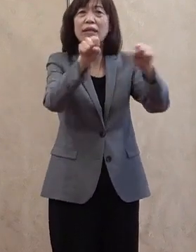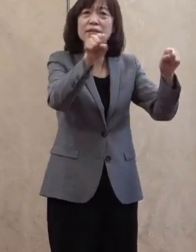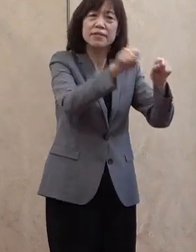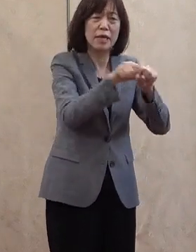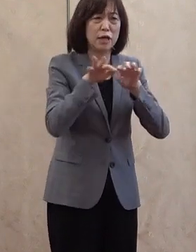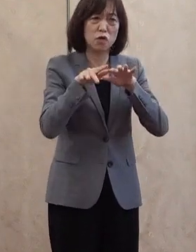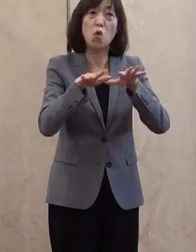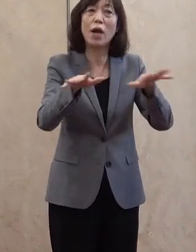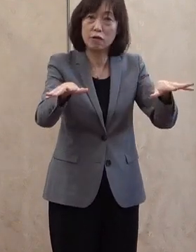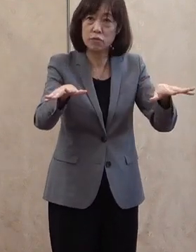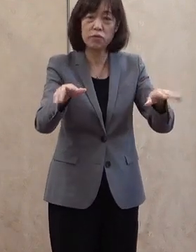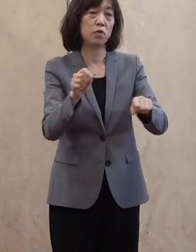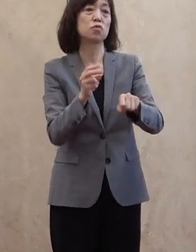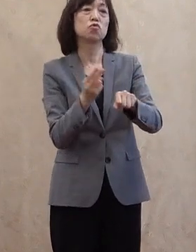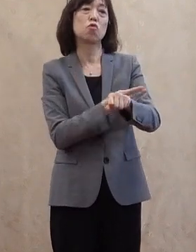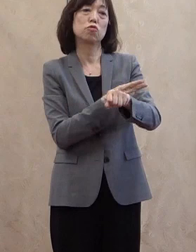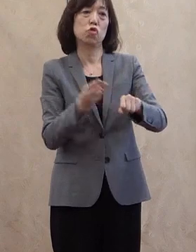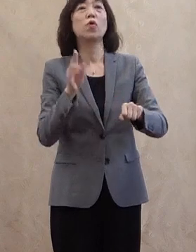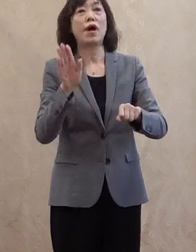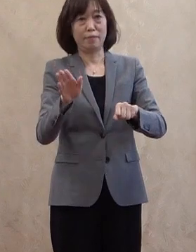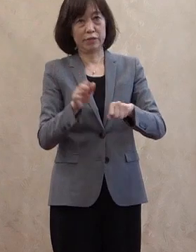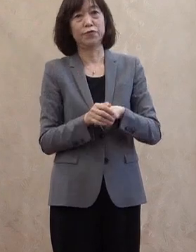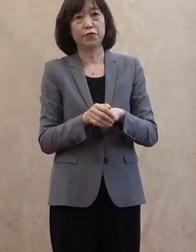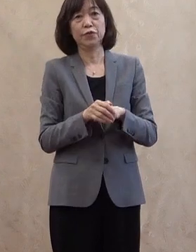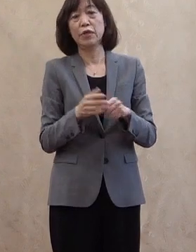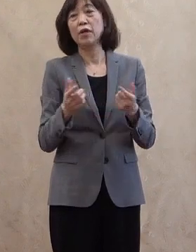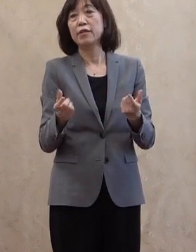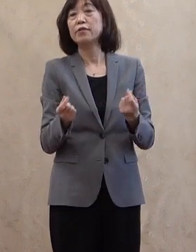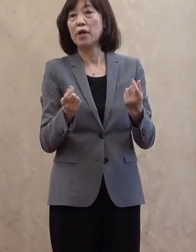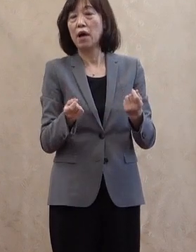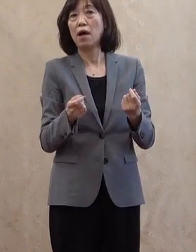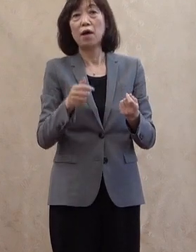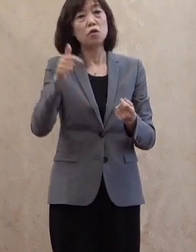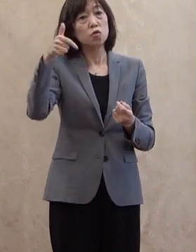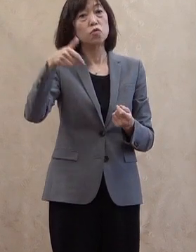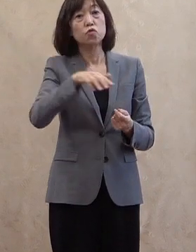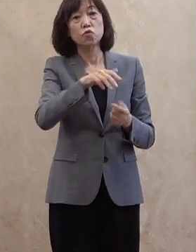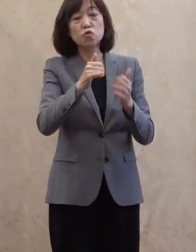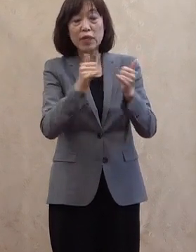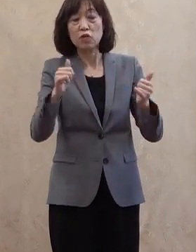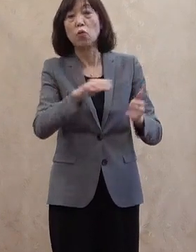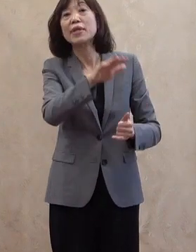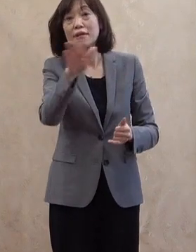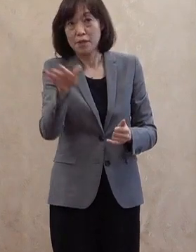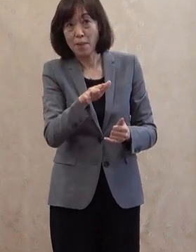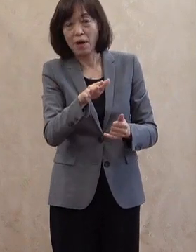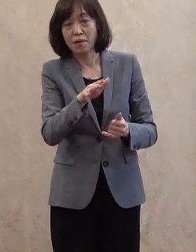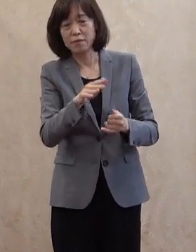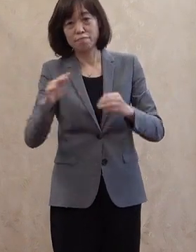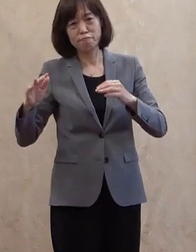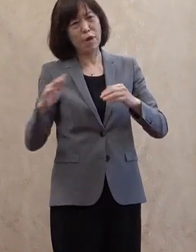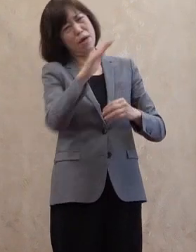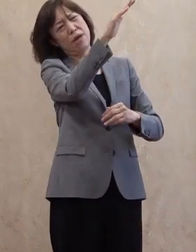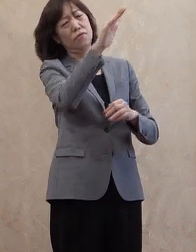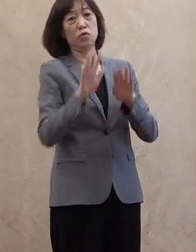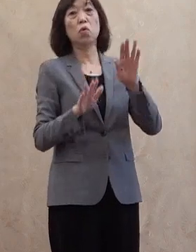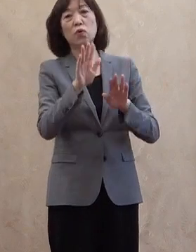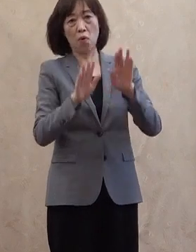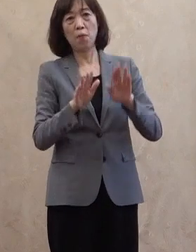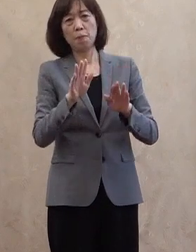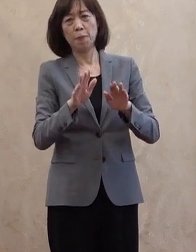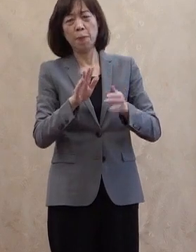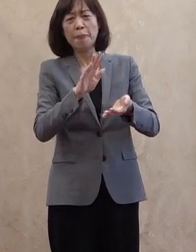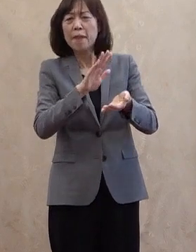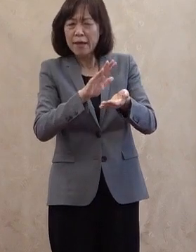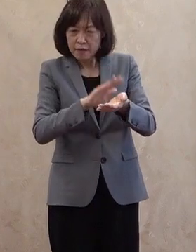、そういった特徴もあります。ですので、この府民の皆さんに今の感染の急拡大の状況、そして医療非常事態とな